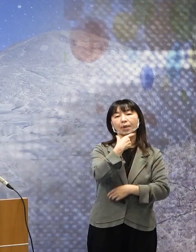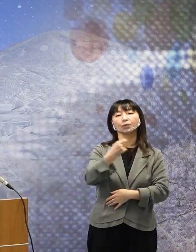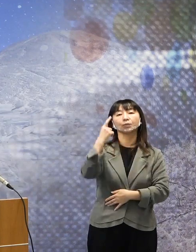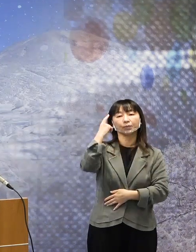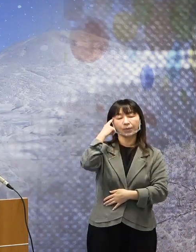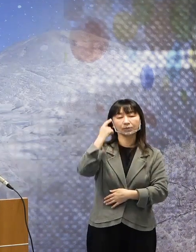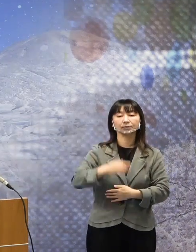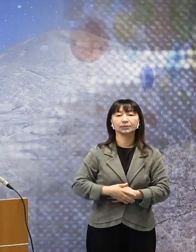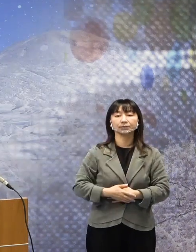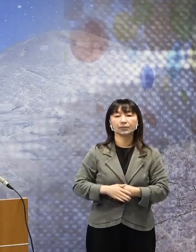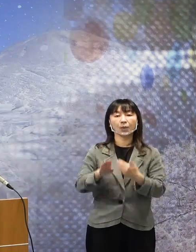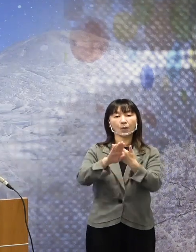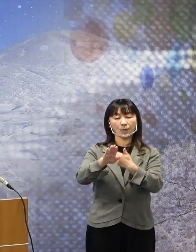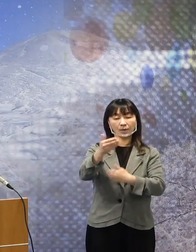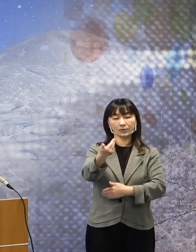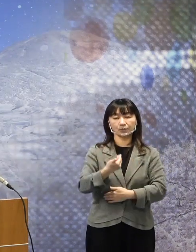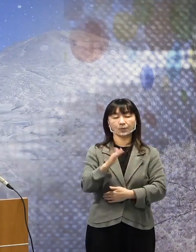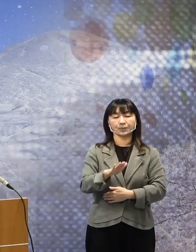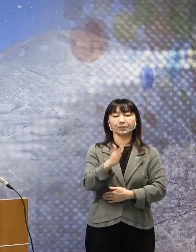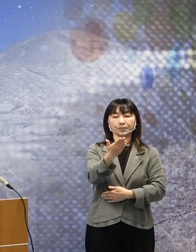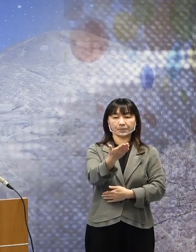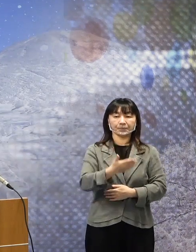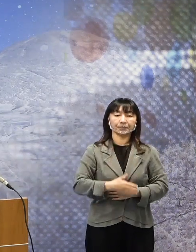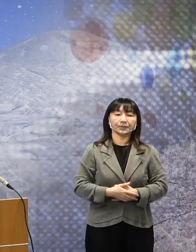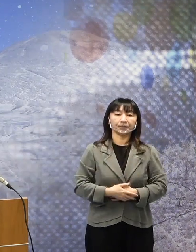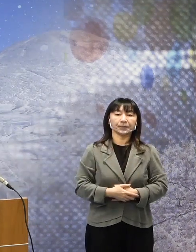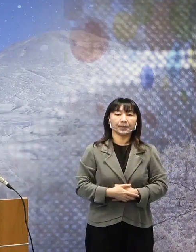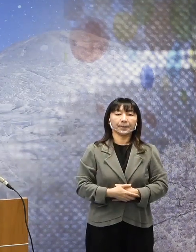他にご質問ございませんか。